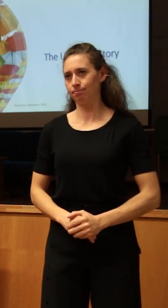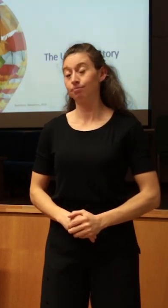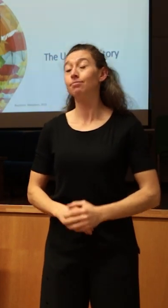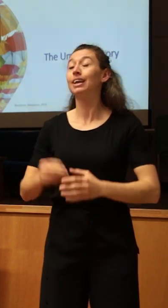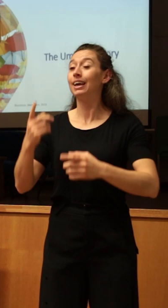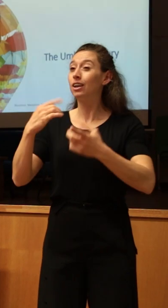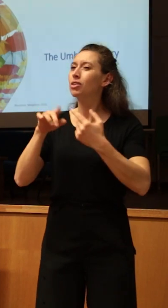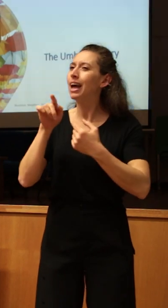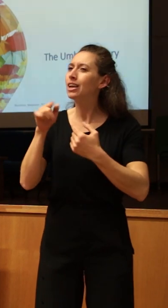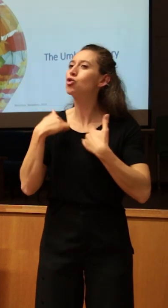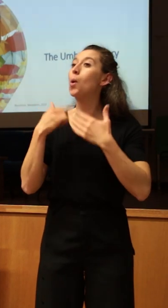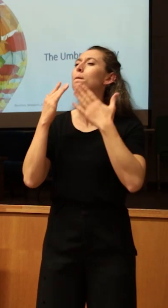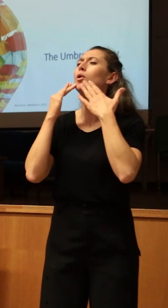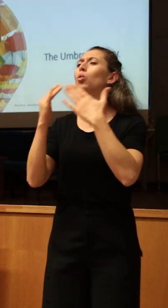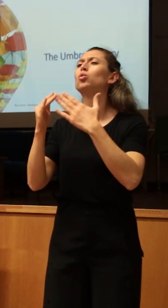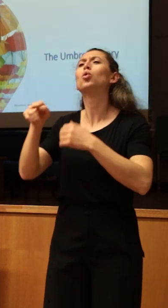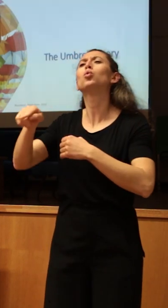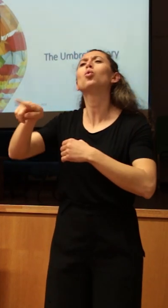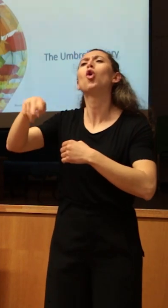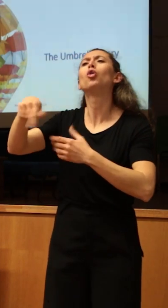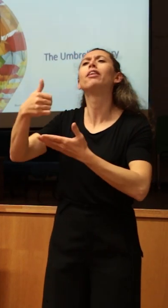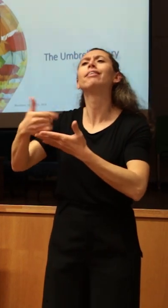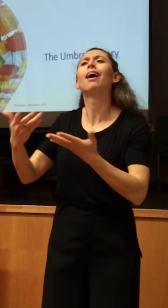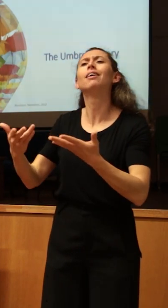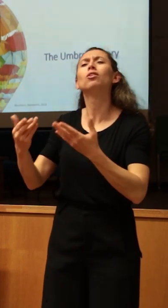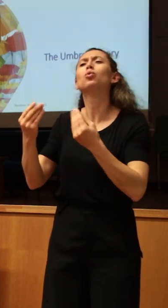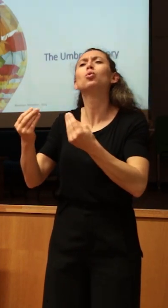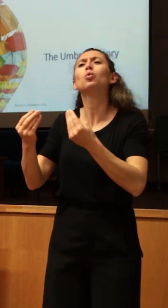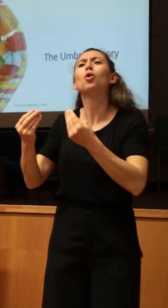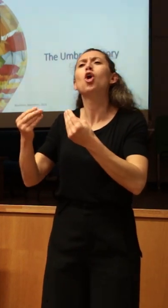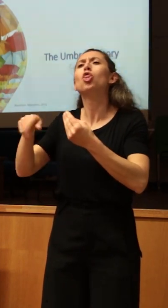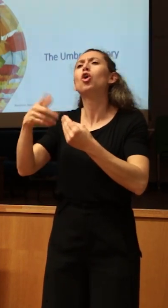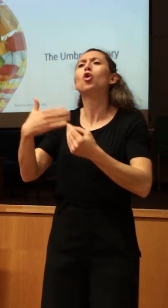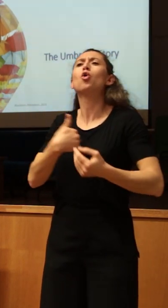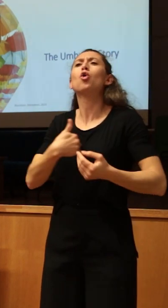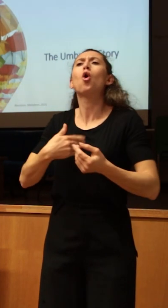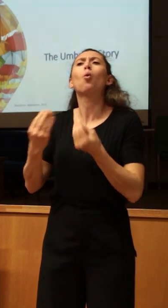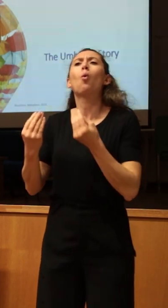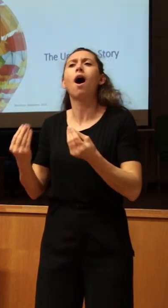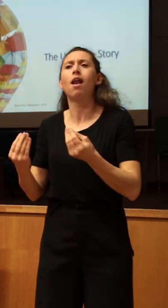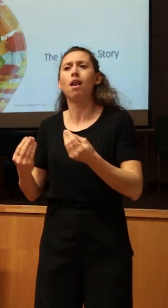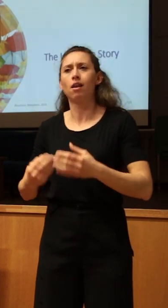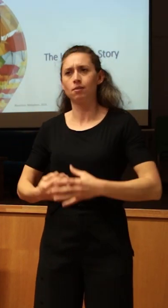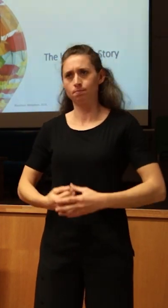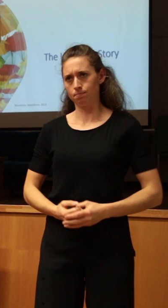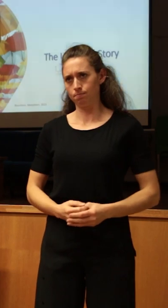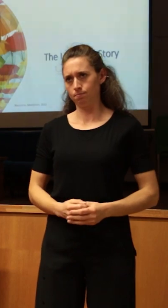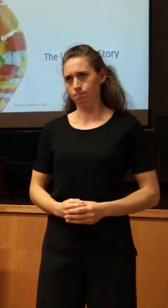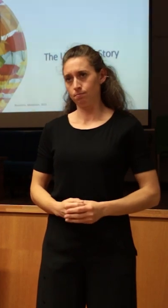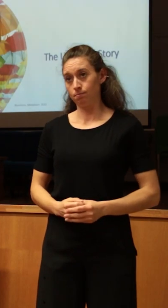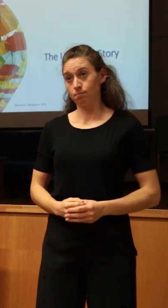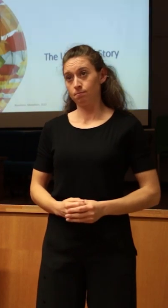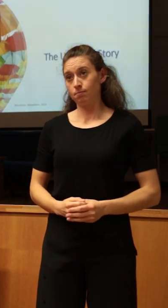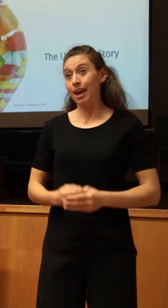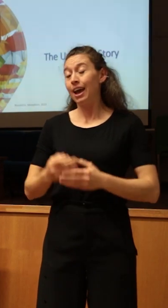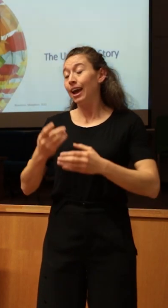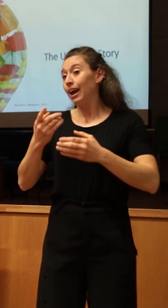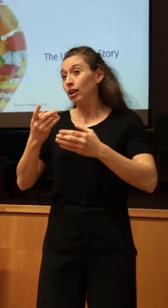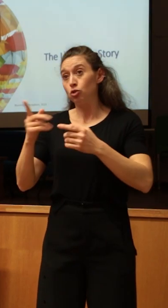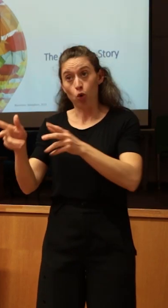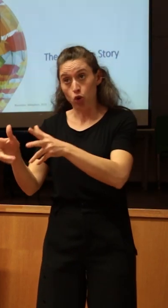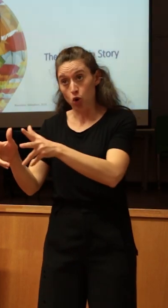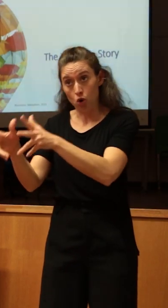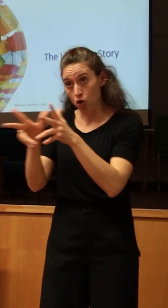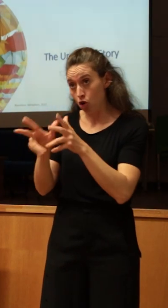Y entonces ahí yo le pregunto, ¿dónde estás vos en esa historia? ¿Dónde te quedaste parado o parada? Y lo que dicen, y lo que sea que